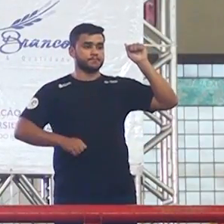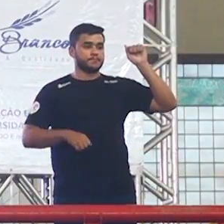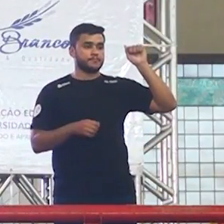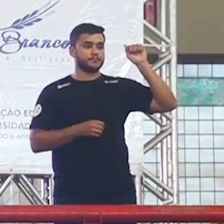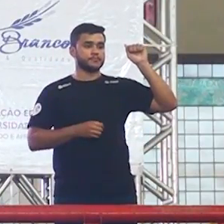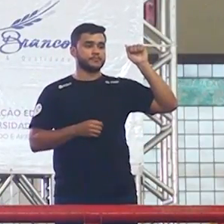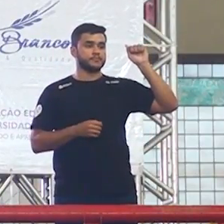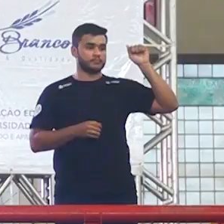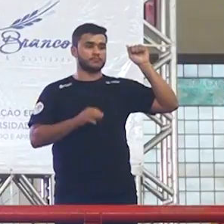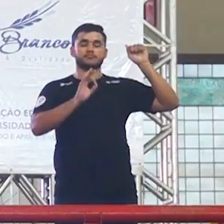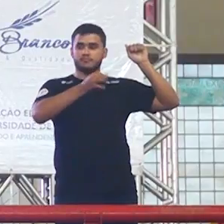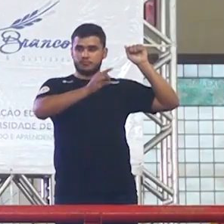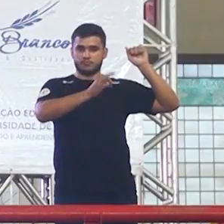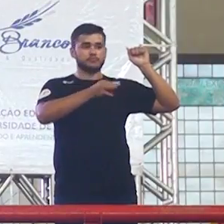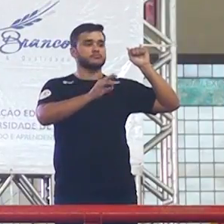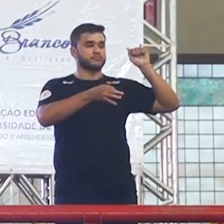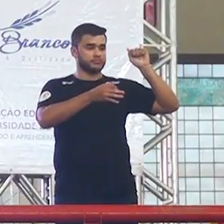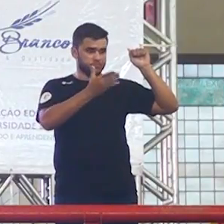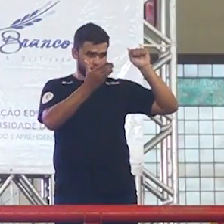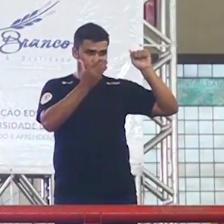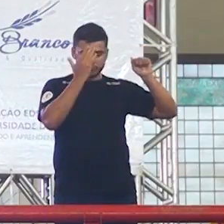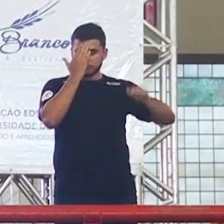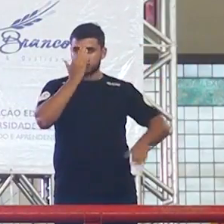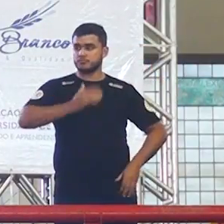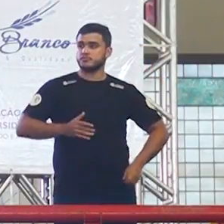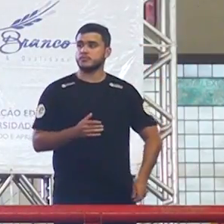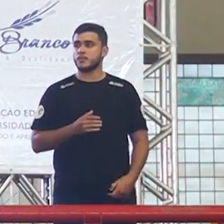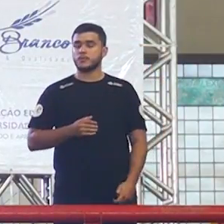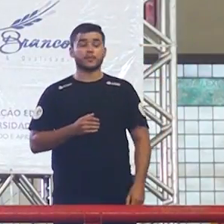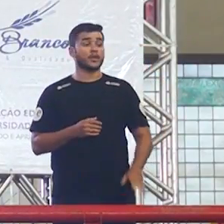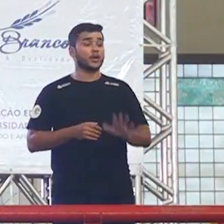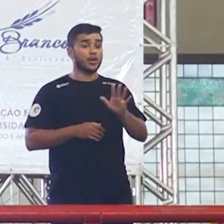senhor repete demais. Vou repetir. Vamos lá.